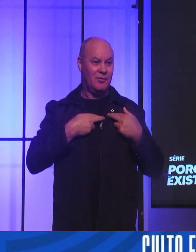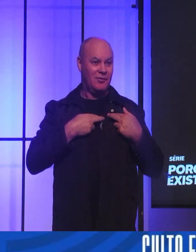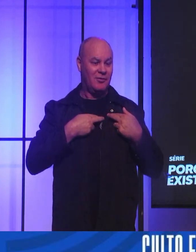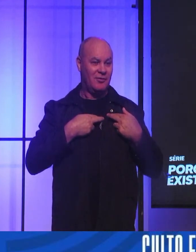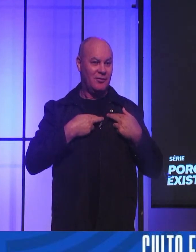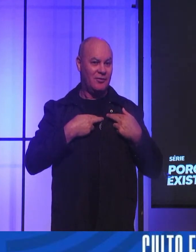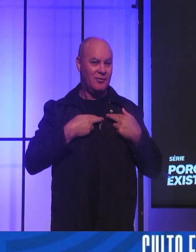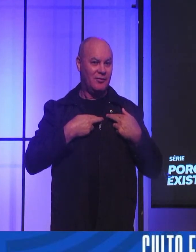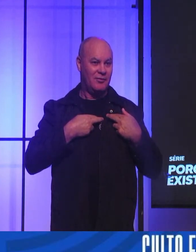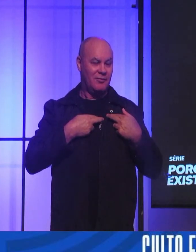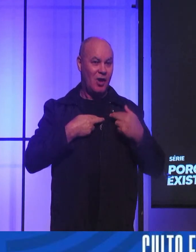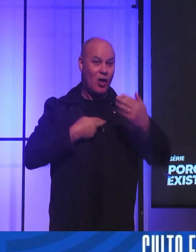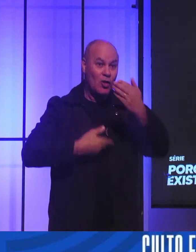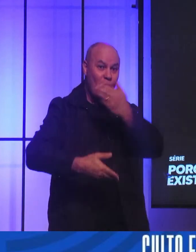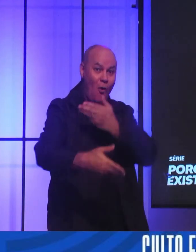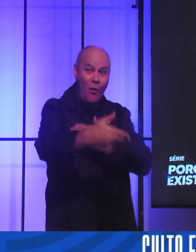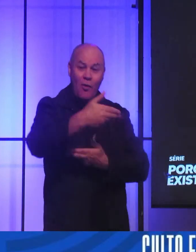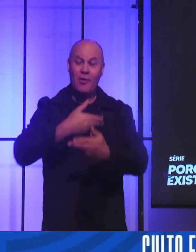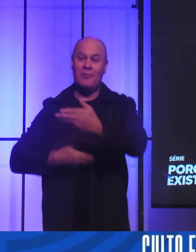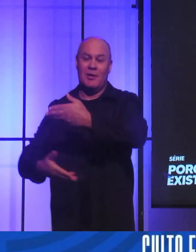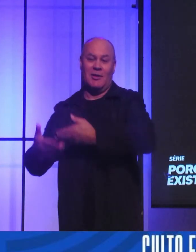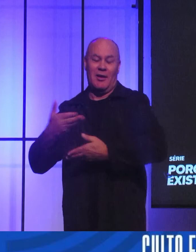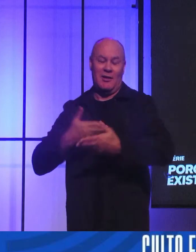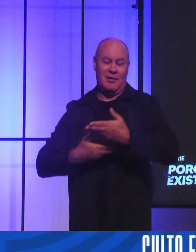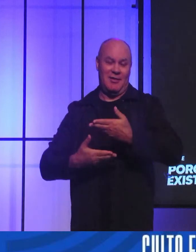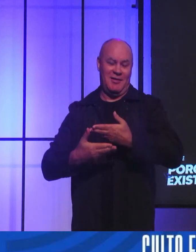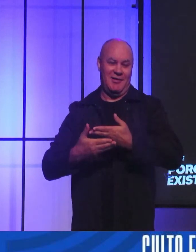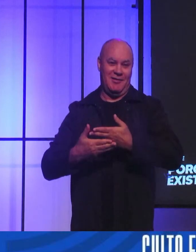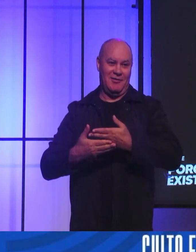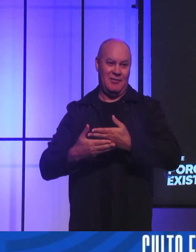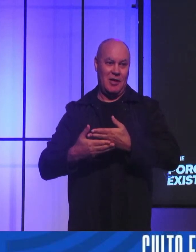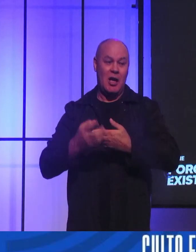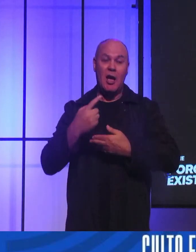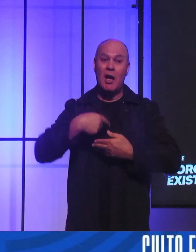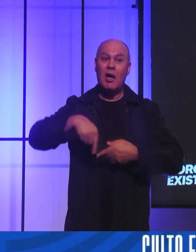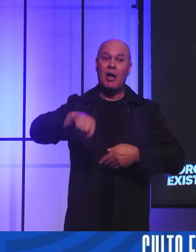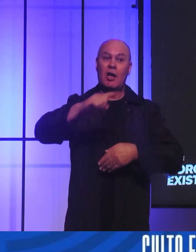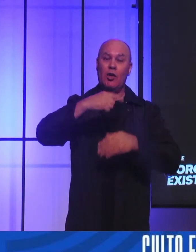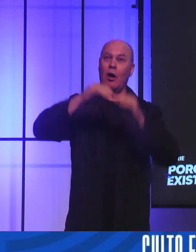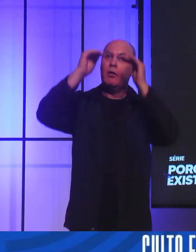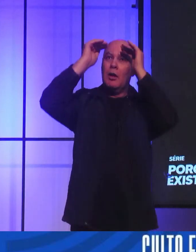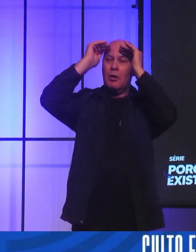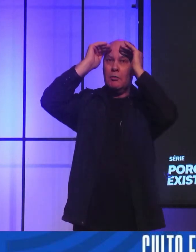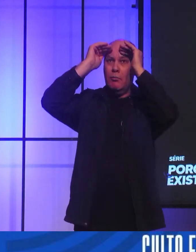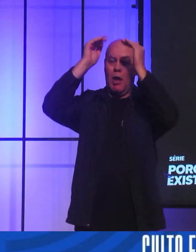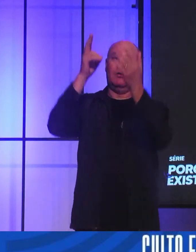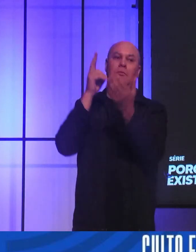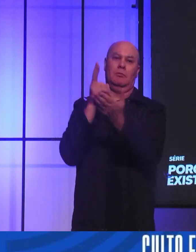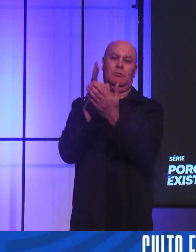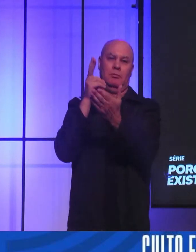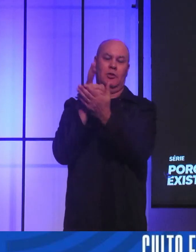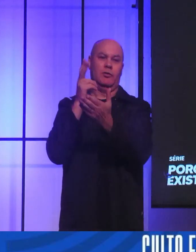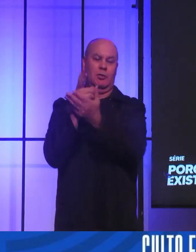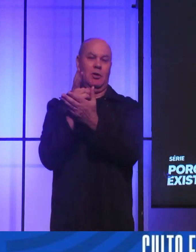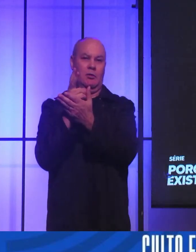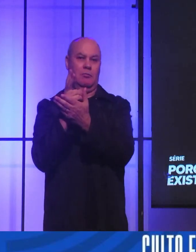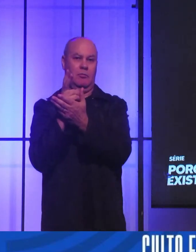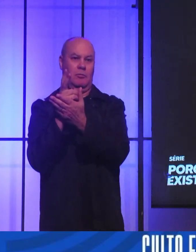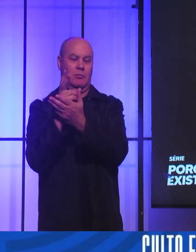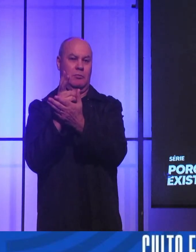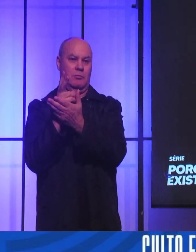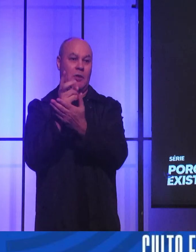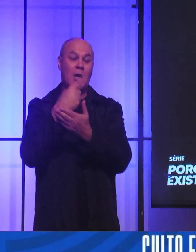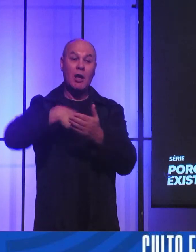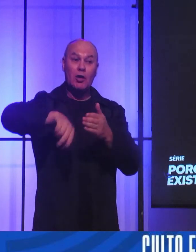compartilhada. A gente a cumpre coletivamente, como igreja. São várias as iniciativas